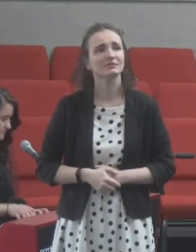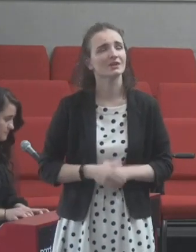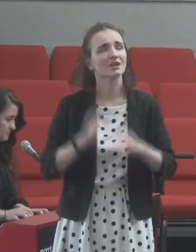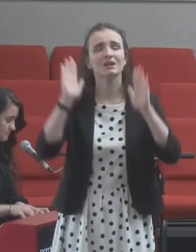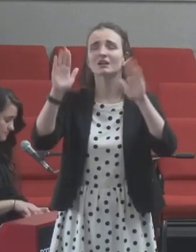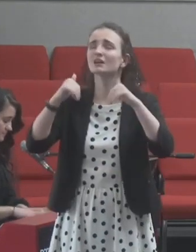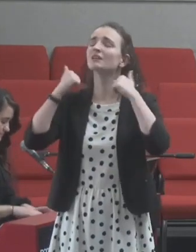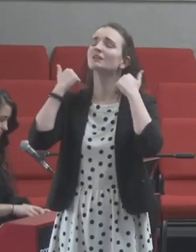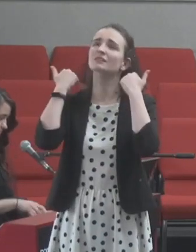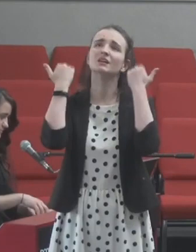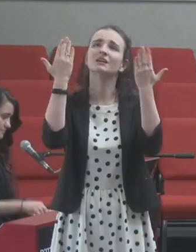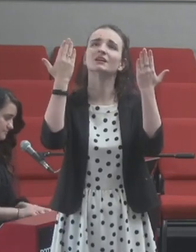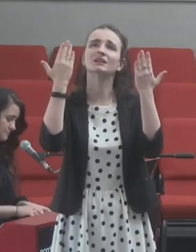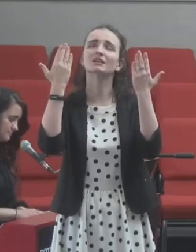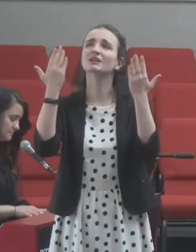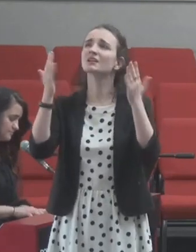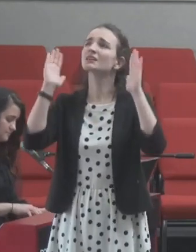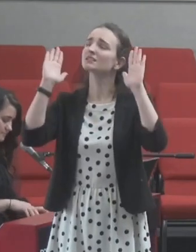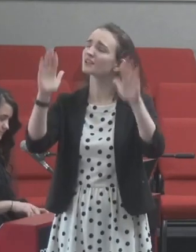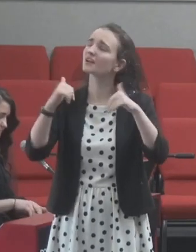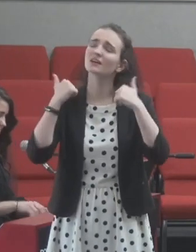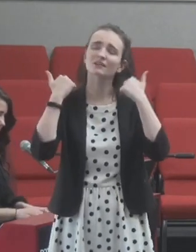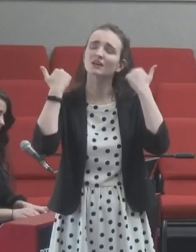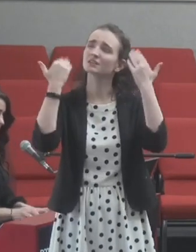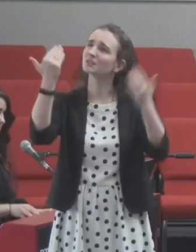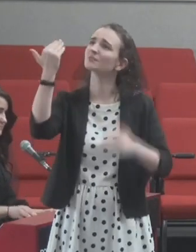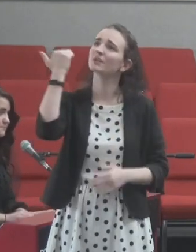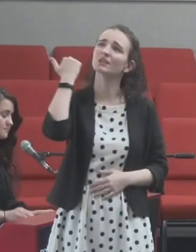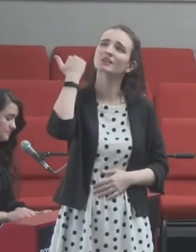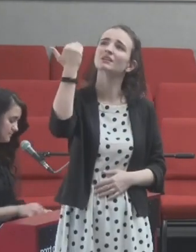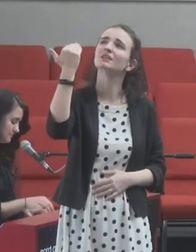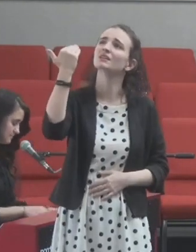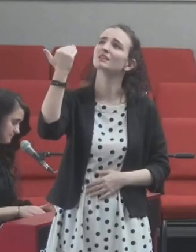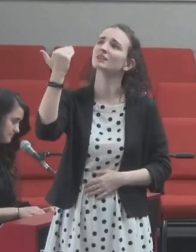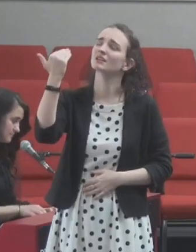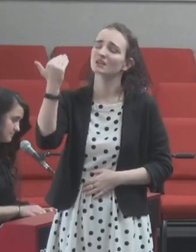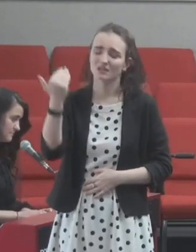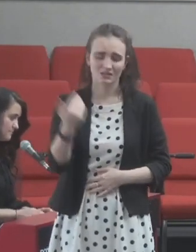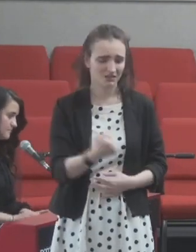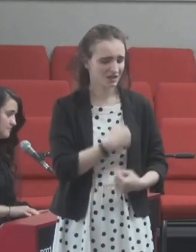такой. Слава, слава тебе